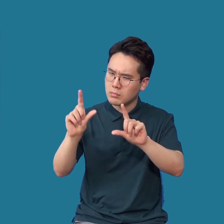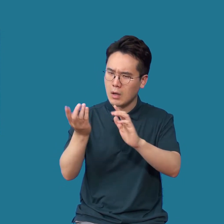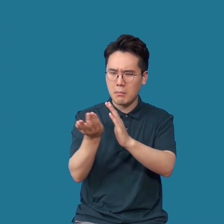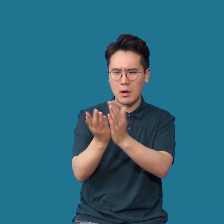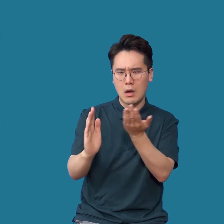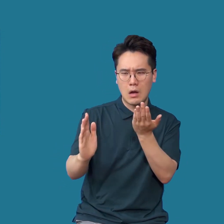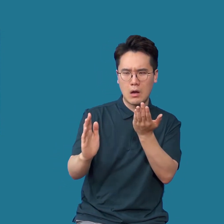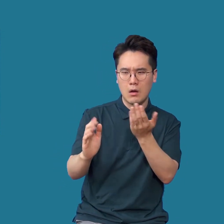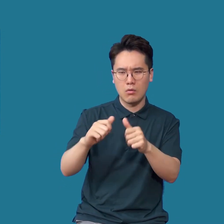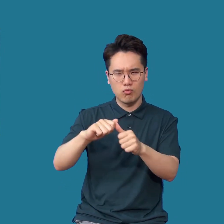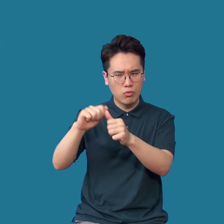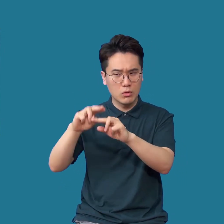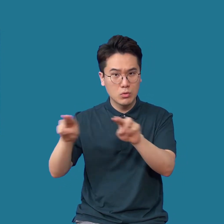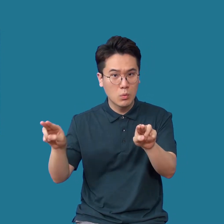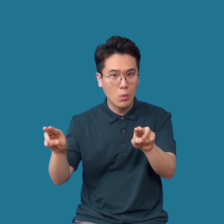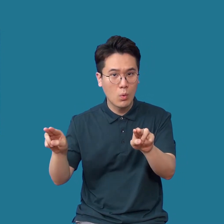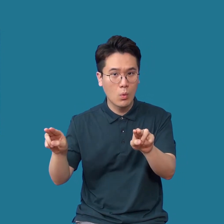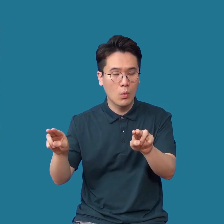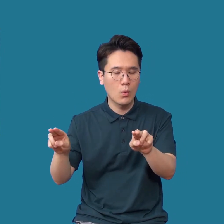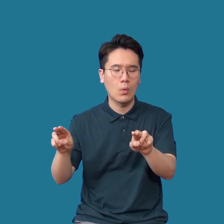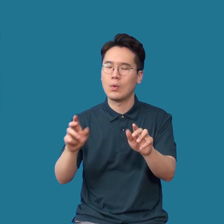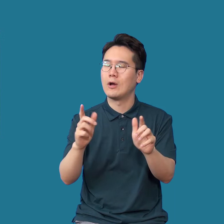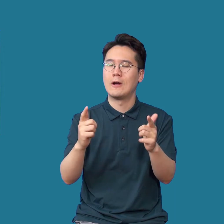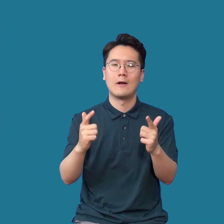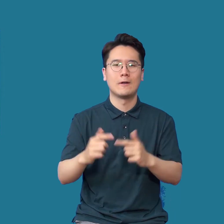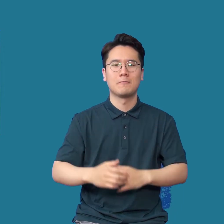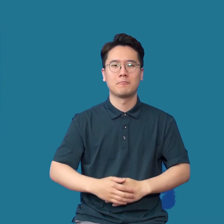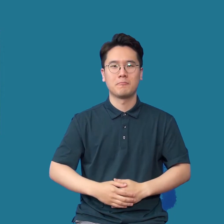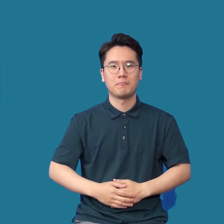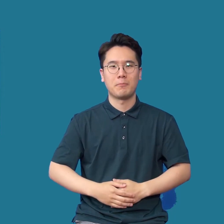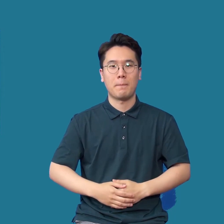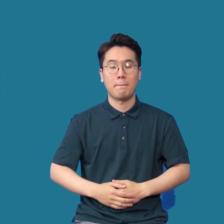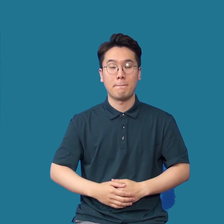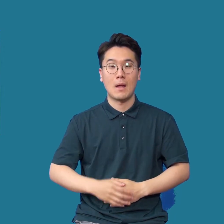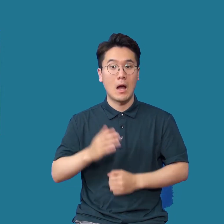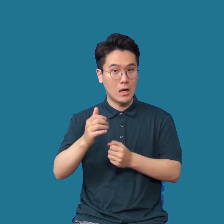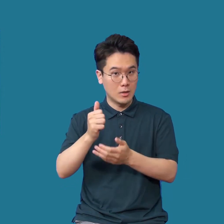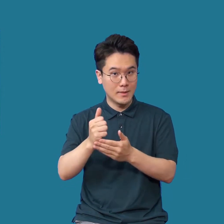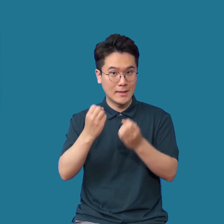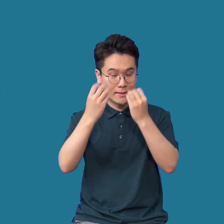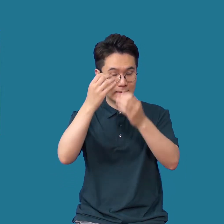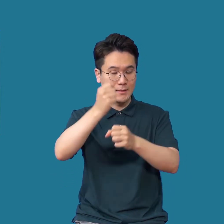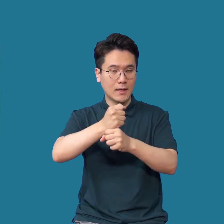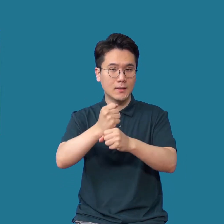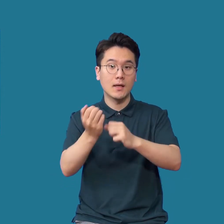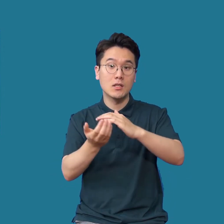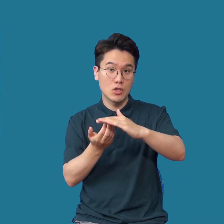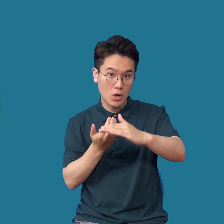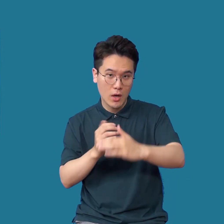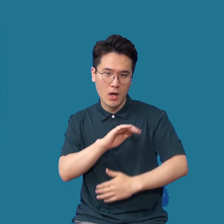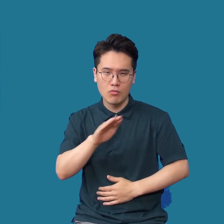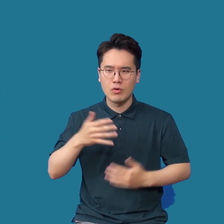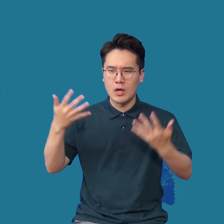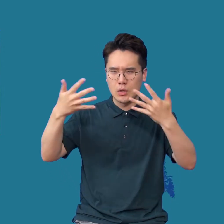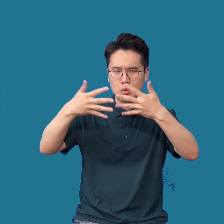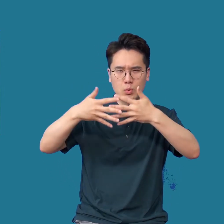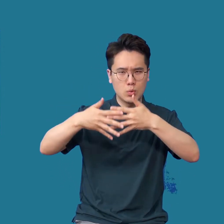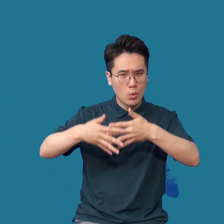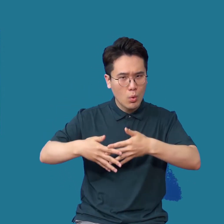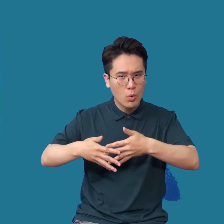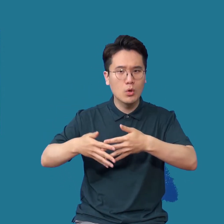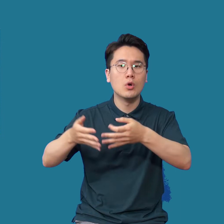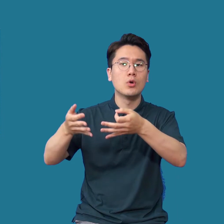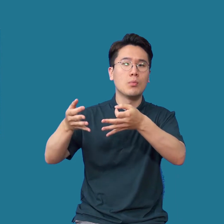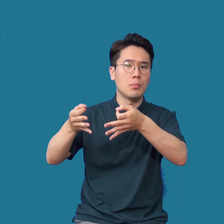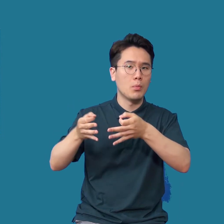그러나 하나님은 창세전에 우리에게 어떤 조건도 있기 전에 하나님 우리를 예정을